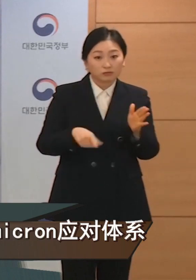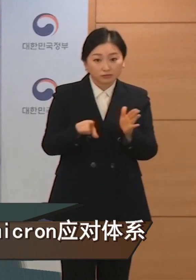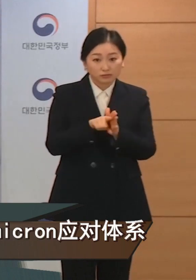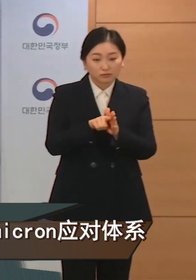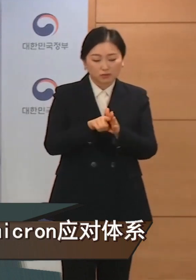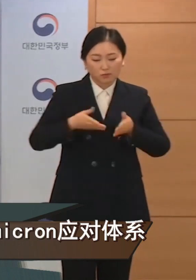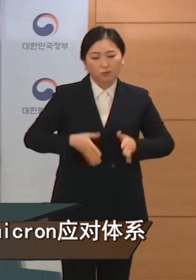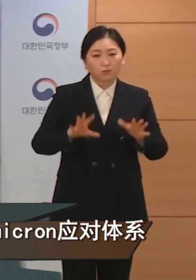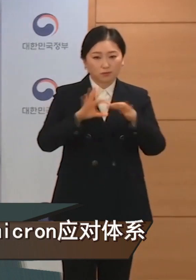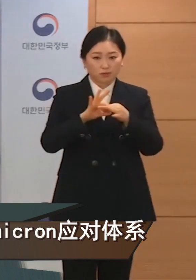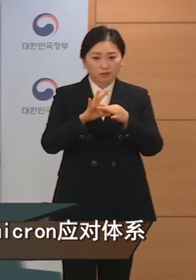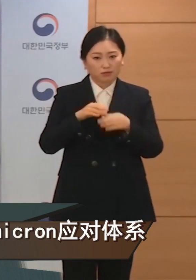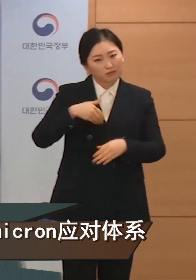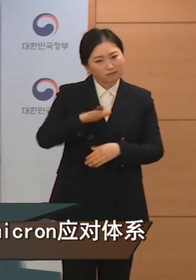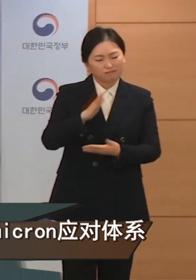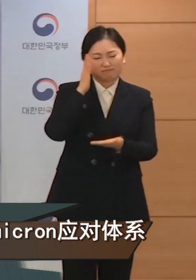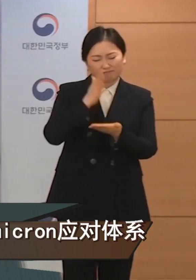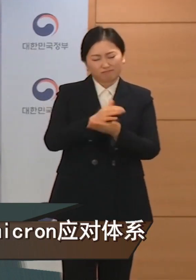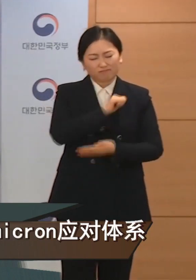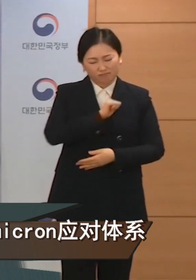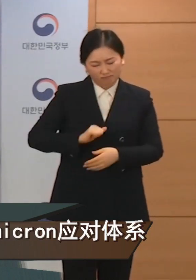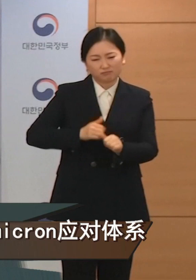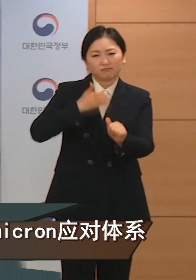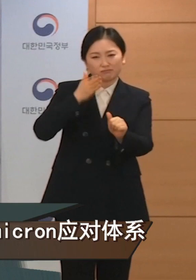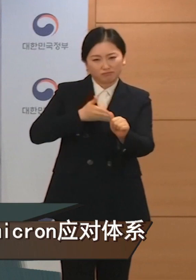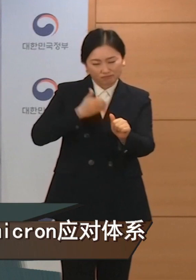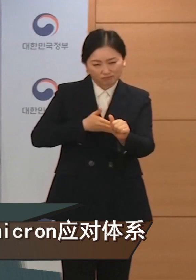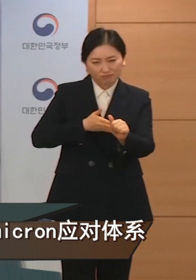受 PCR 检查，其余的则利用居家检